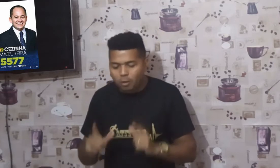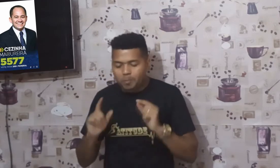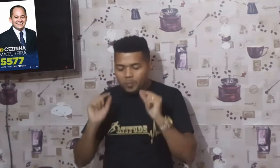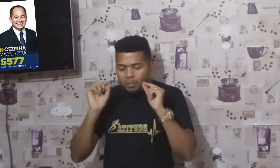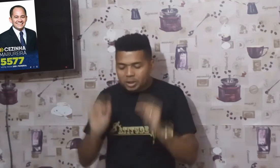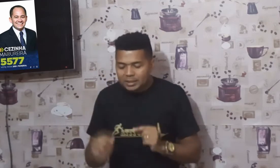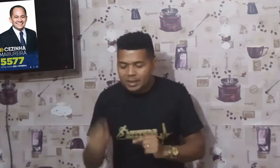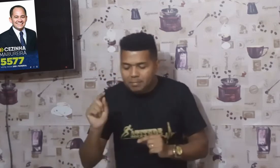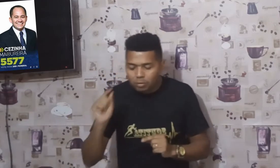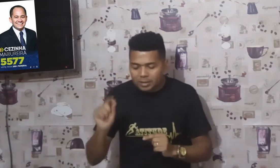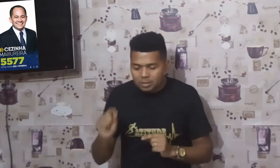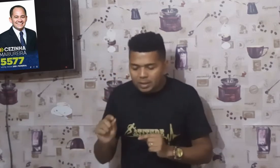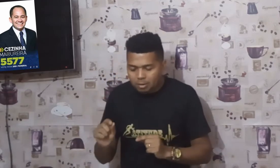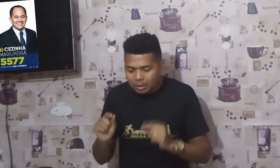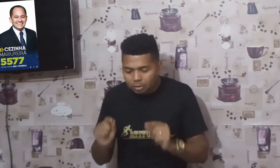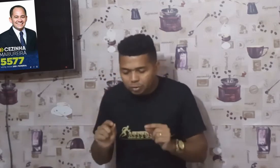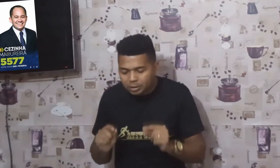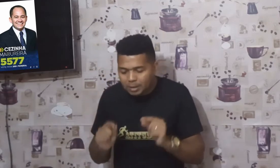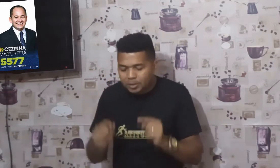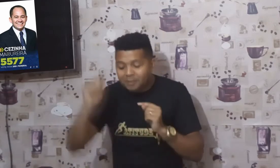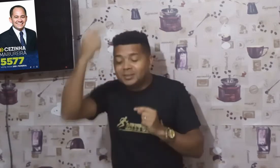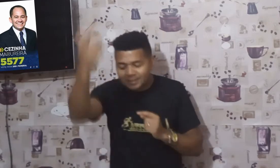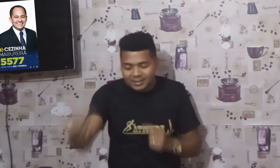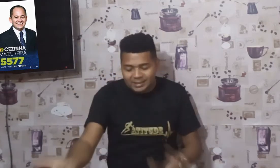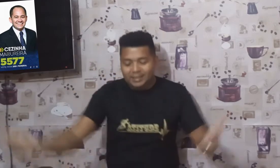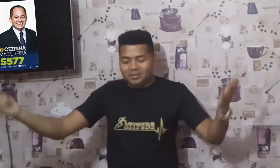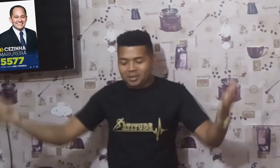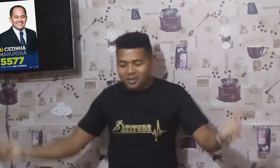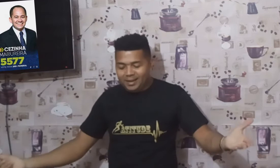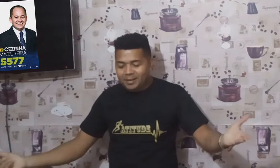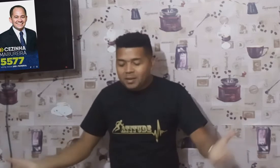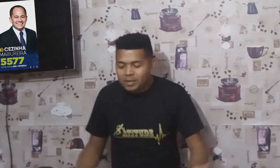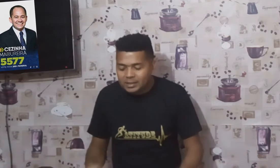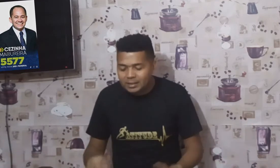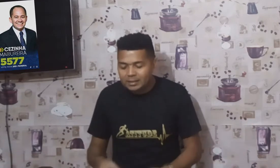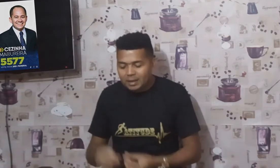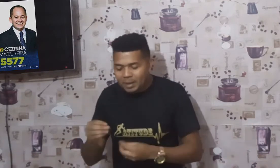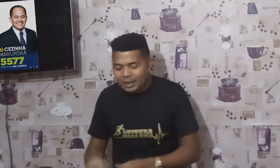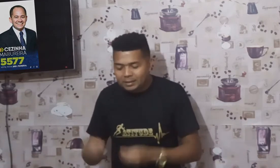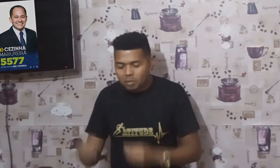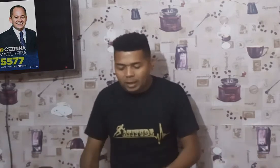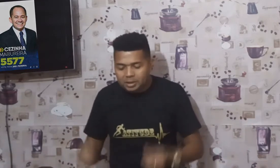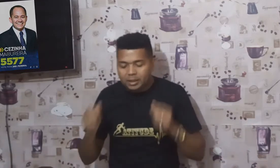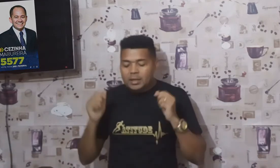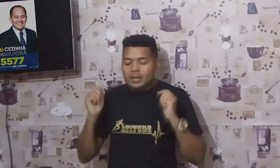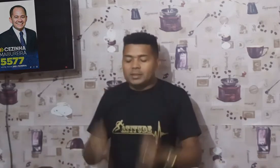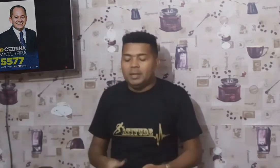favorável ao projeto de lei 1344, de autoria do deputado Cezinha de Madureira, vice-líder da bancada democrática da Assembleia de